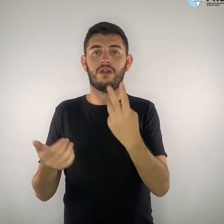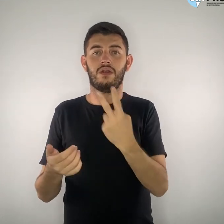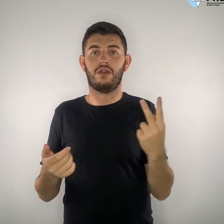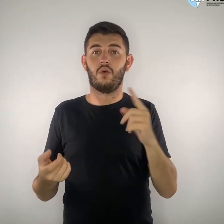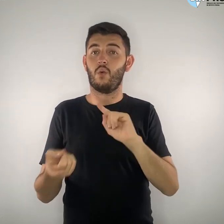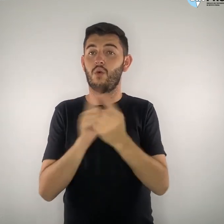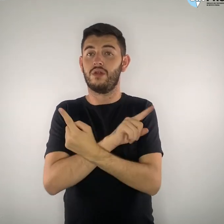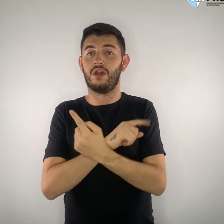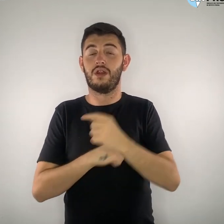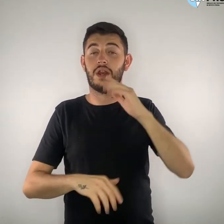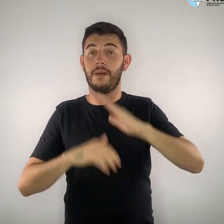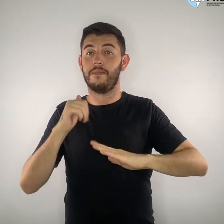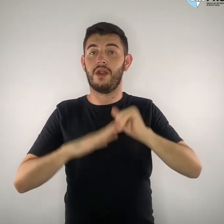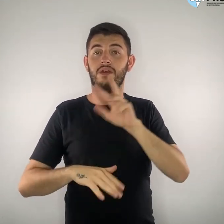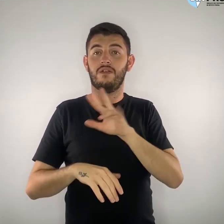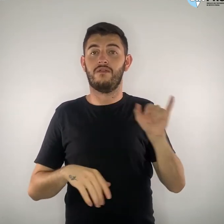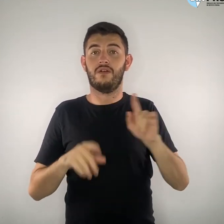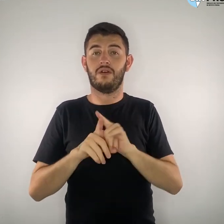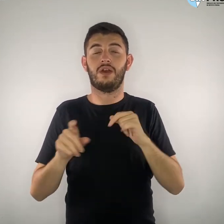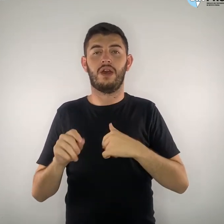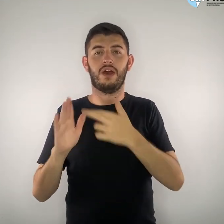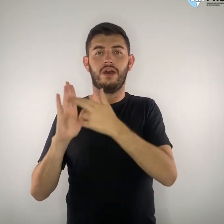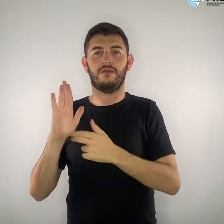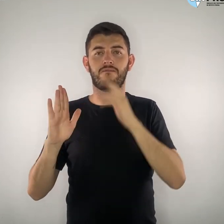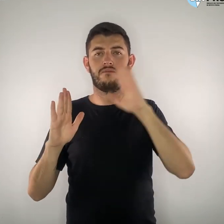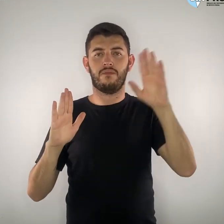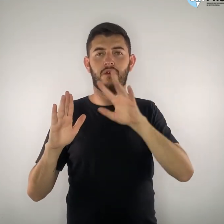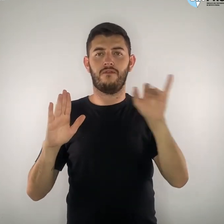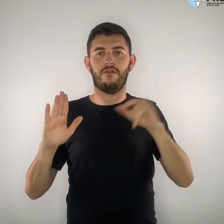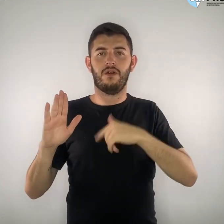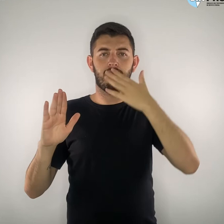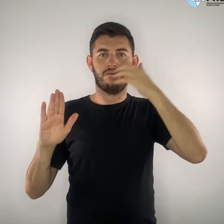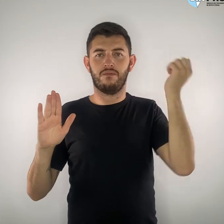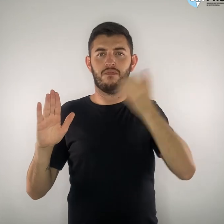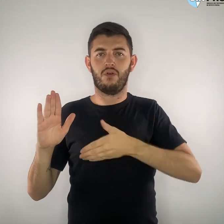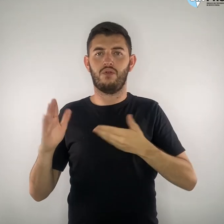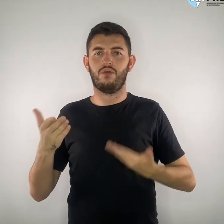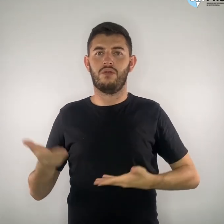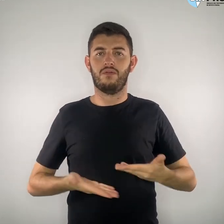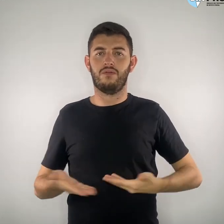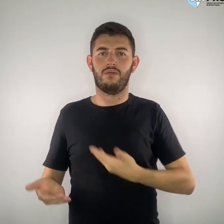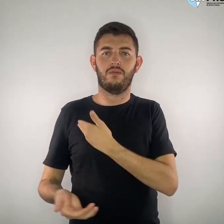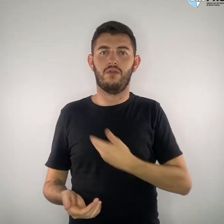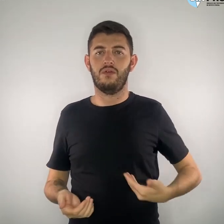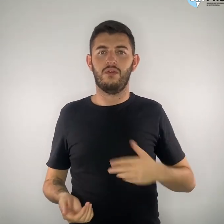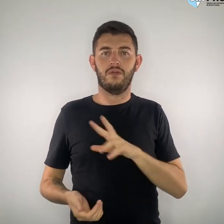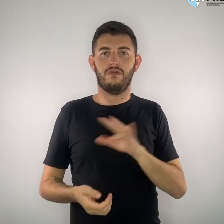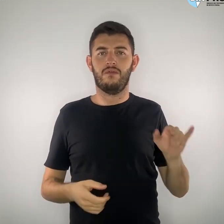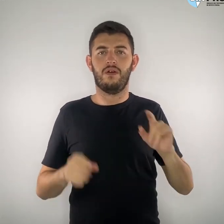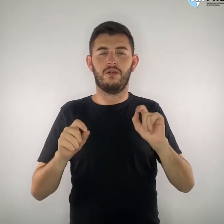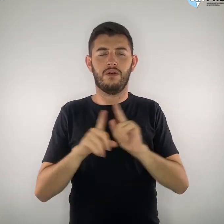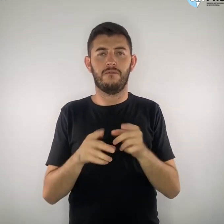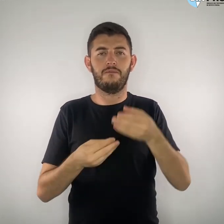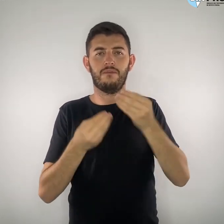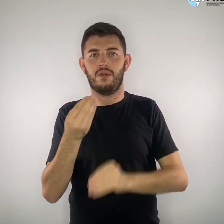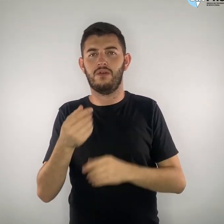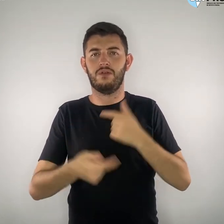prática, ela destrói princípios fundamentais do serviço público, causando precarização do trabalho e do